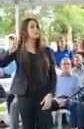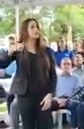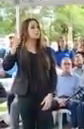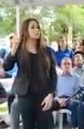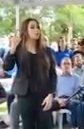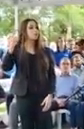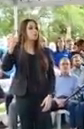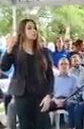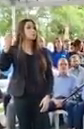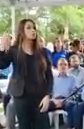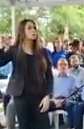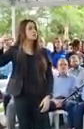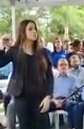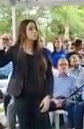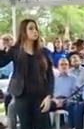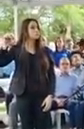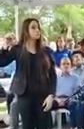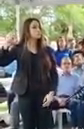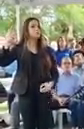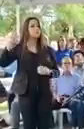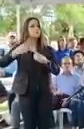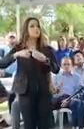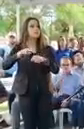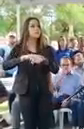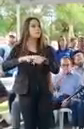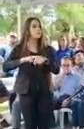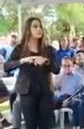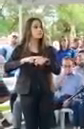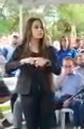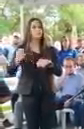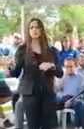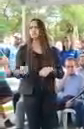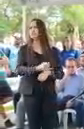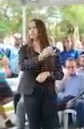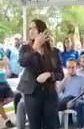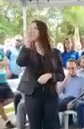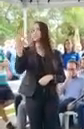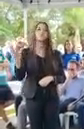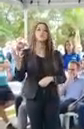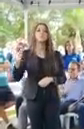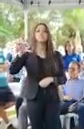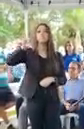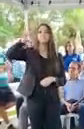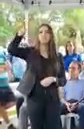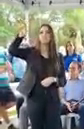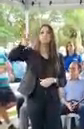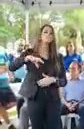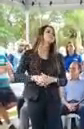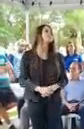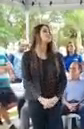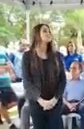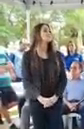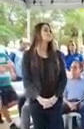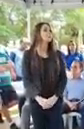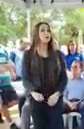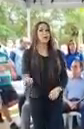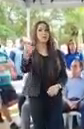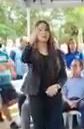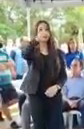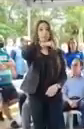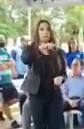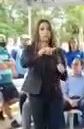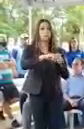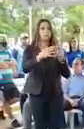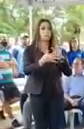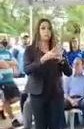Grisote, Mansur, Cidade Verde, enfim, toda essa região. E daqui também ligar